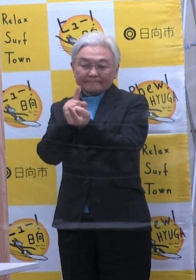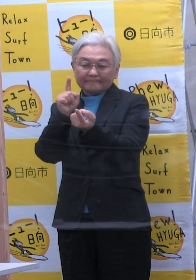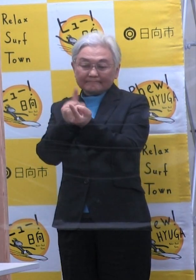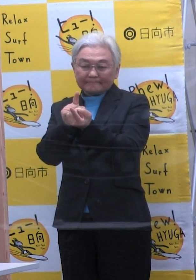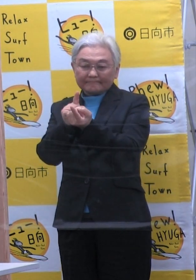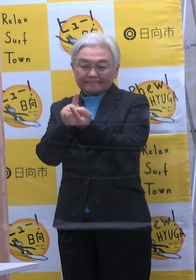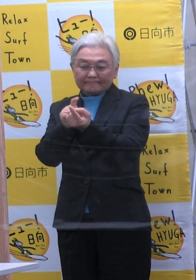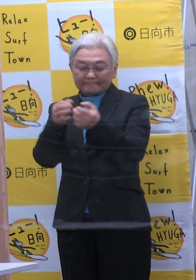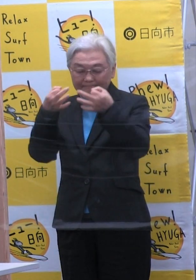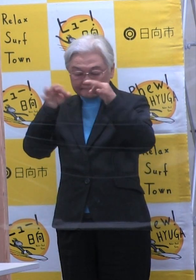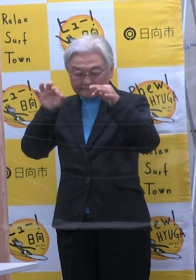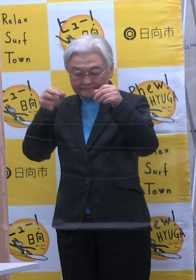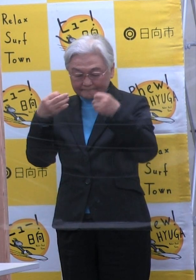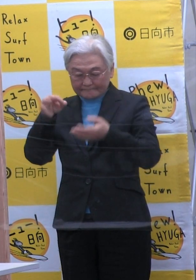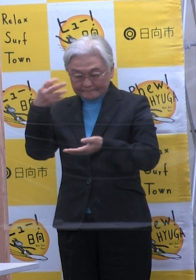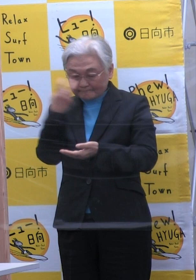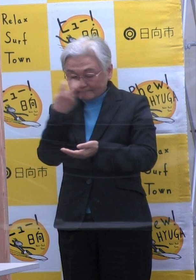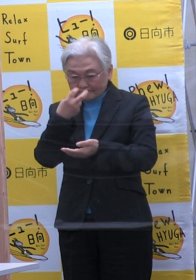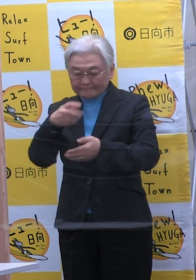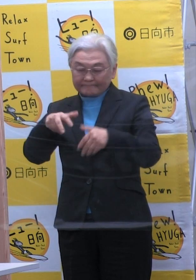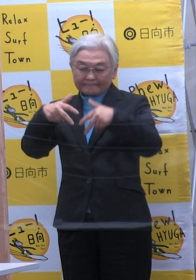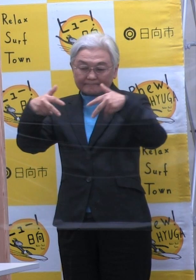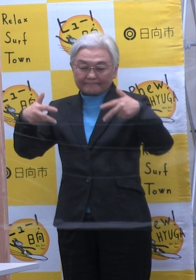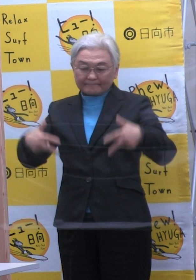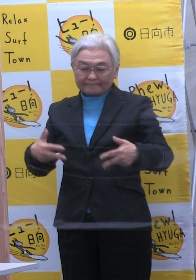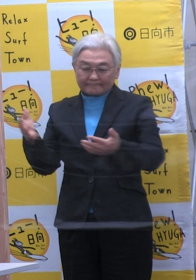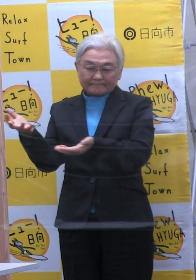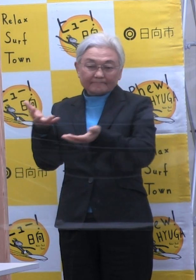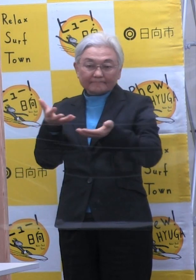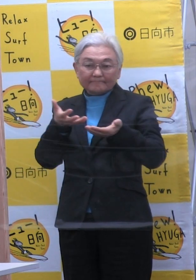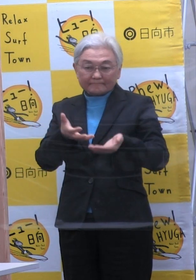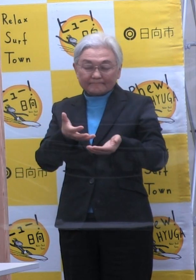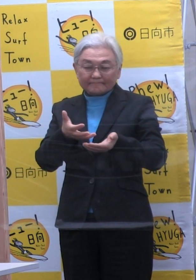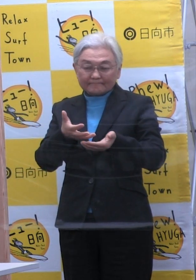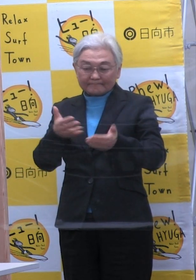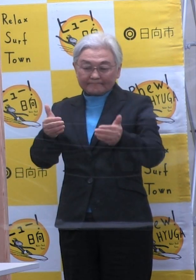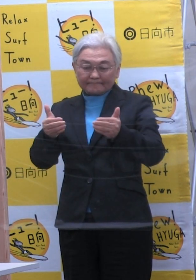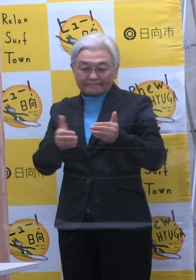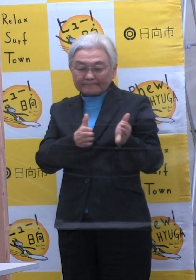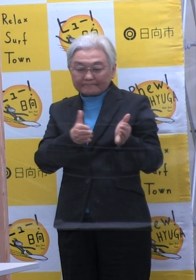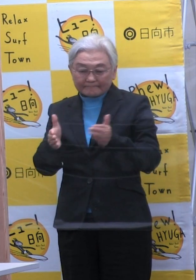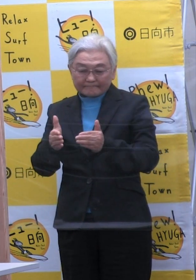費管理システムの導入など必要な準備に着手します。